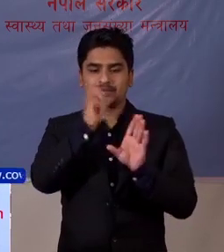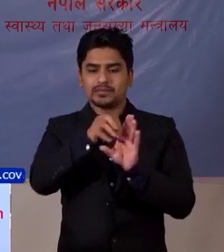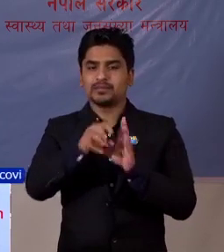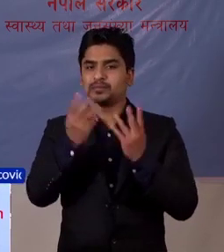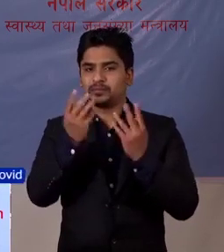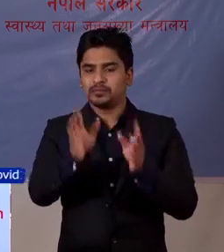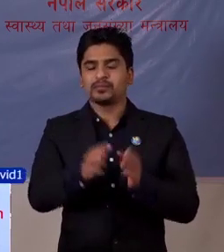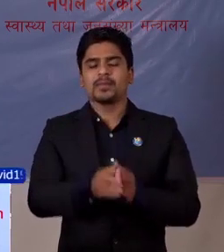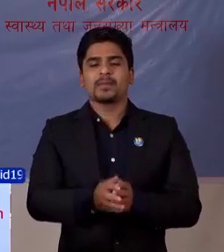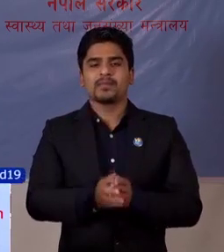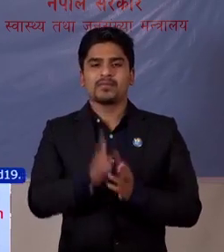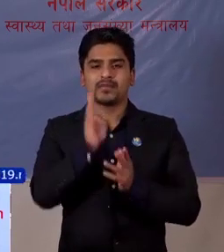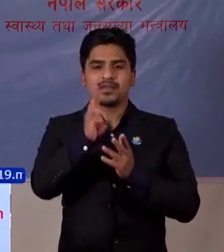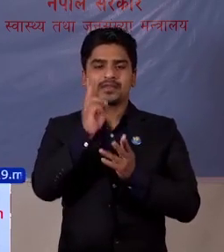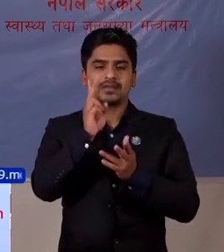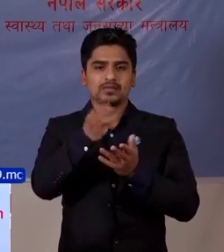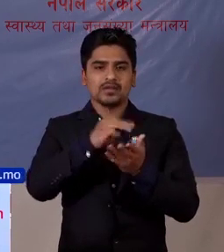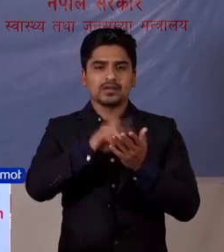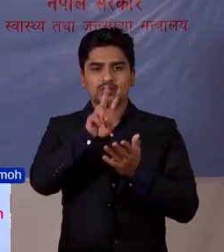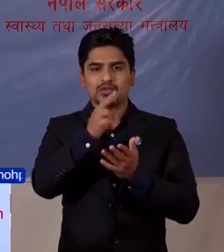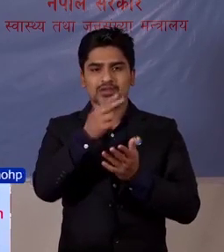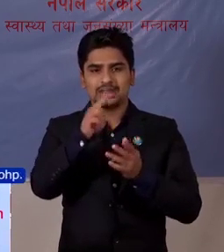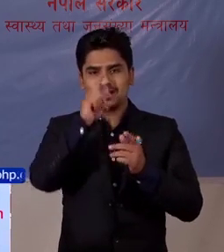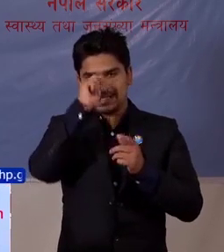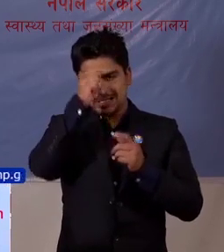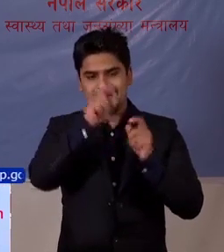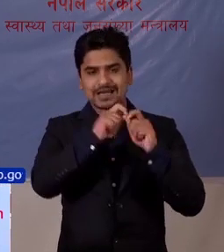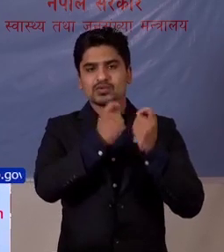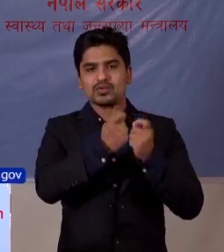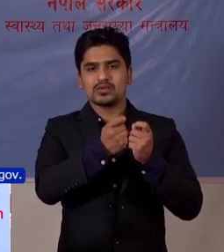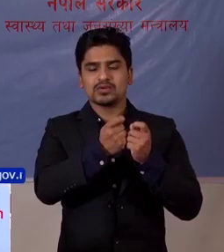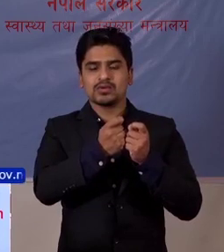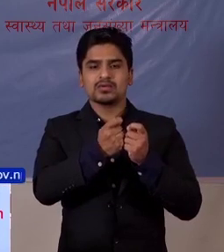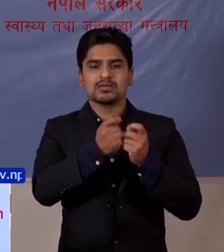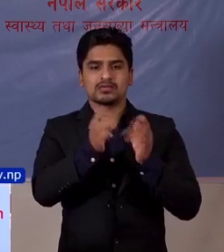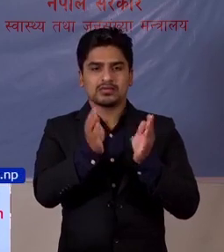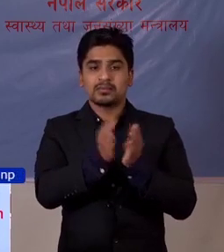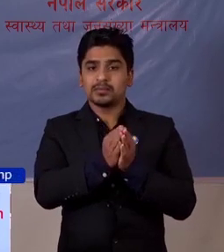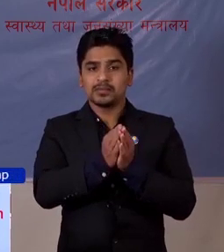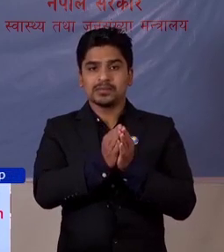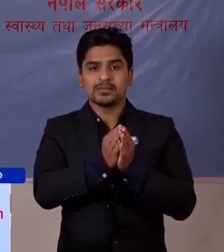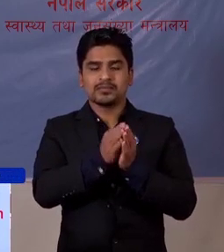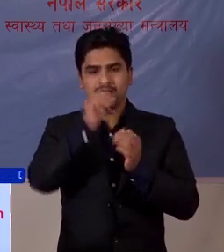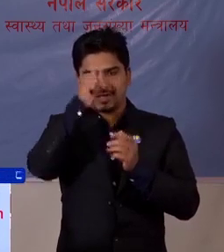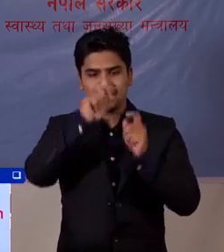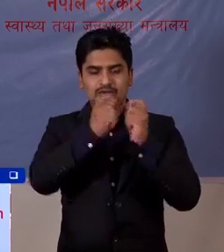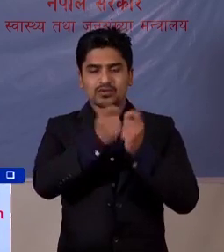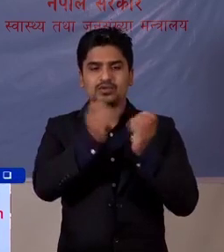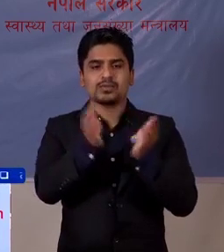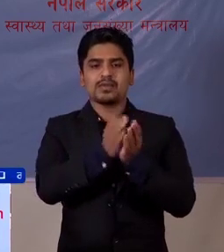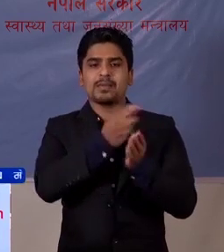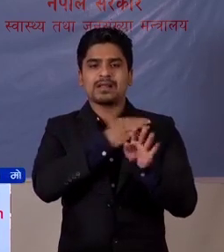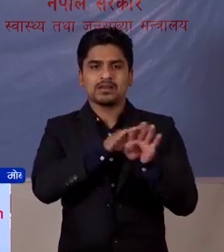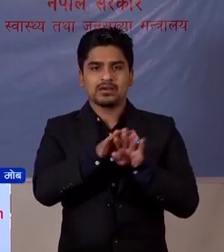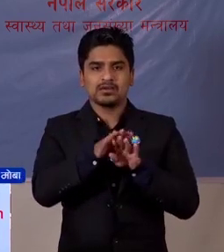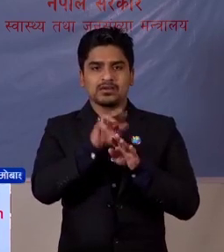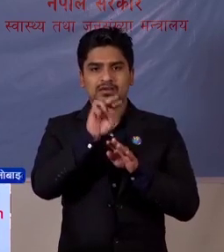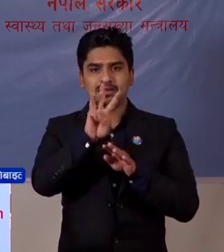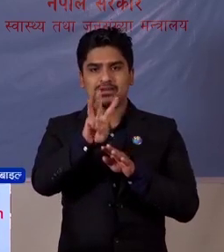बारेमा। त्यसमध्ये 2 रेड जोनमा पर्नुभएको छ र यसरी रेड जोनमा पर्ने व्यक्तिहरूको